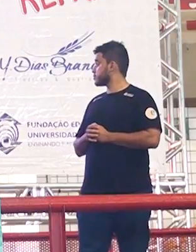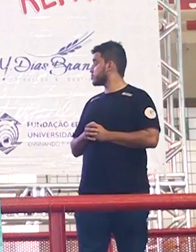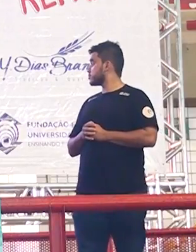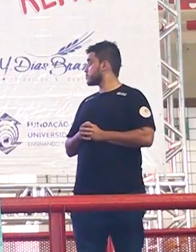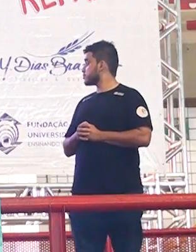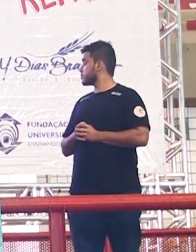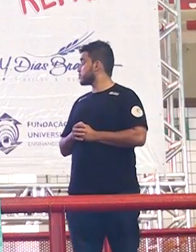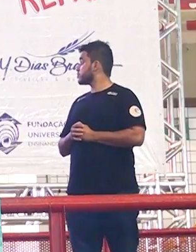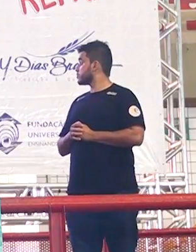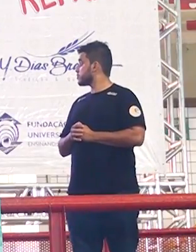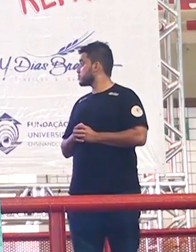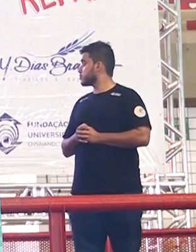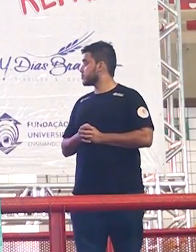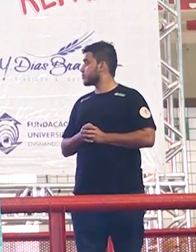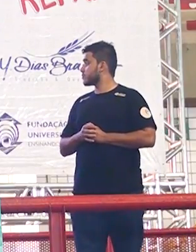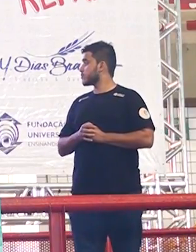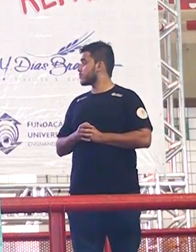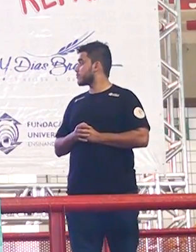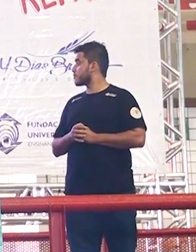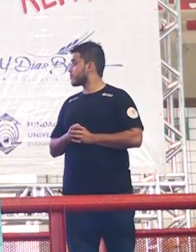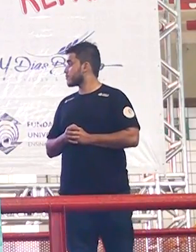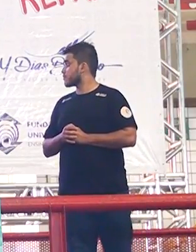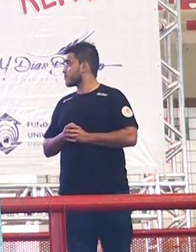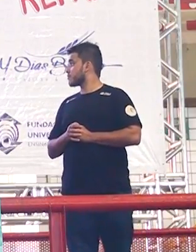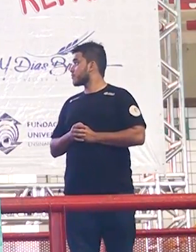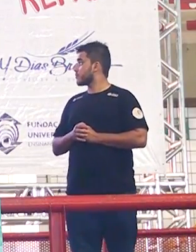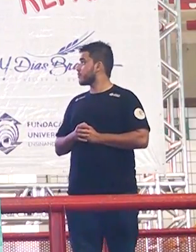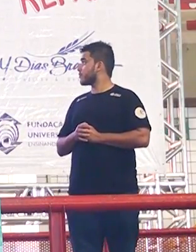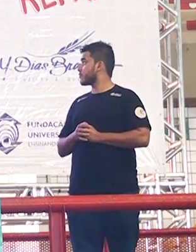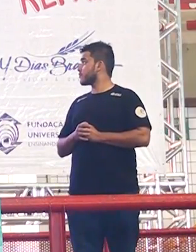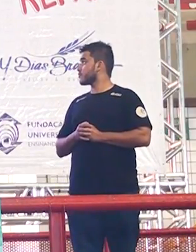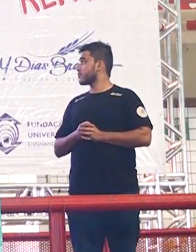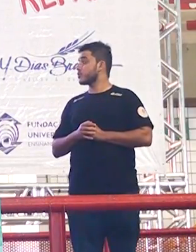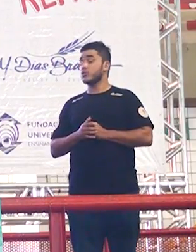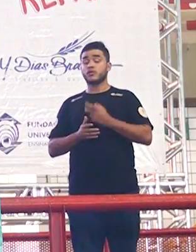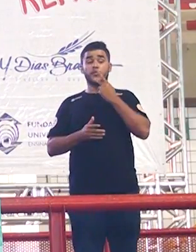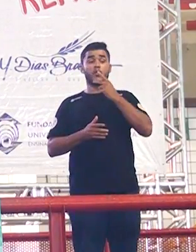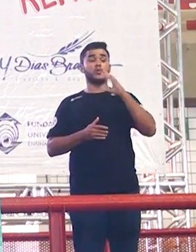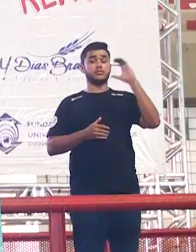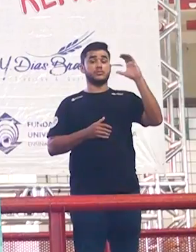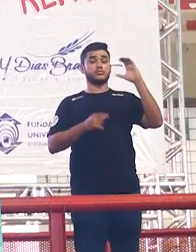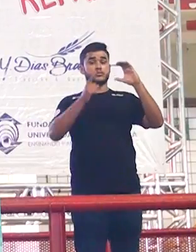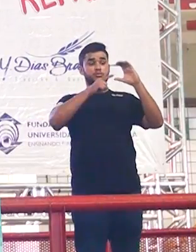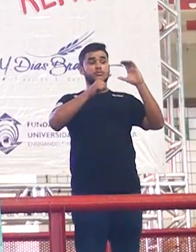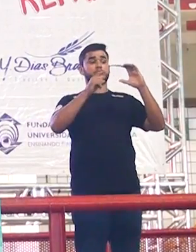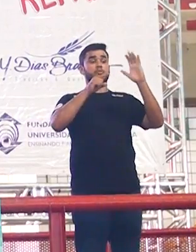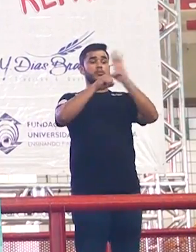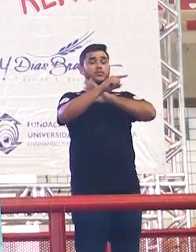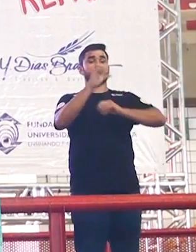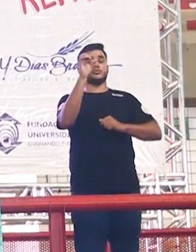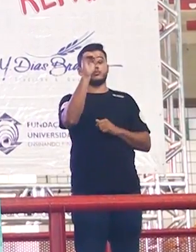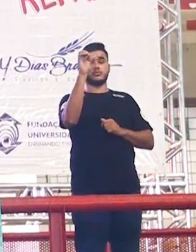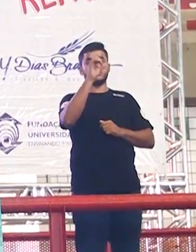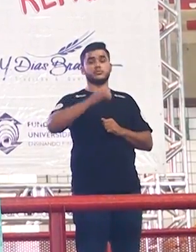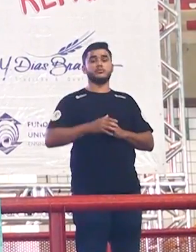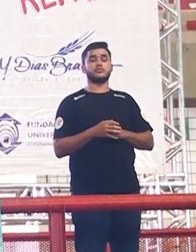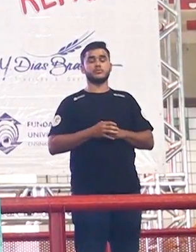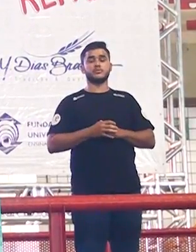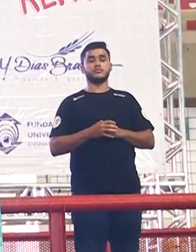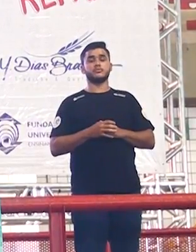biocombustíveis, como o biodiesel e o etanol. Letra C para a questão 6. Questão